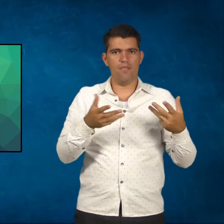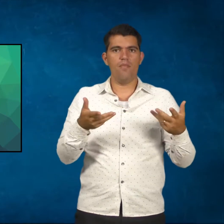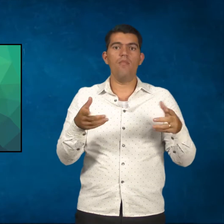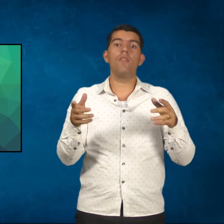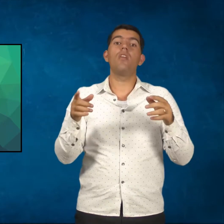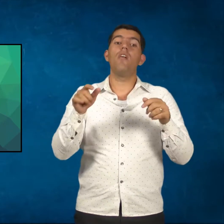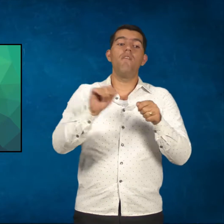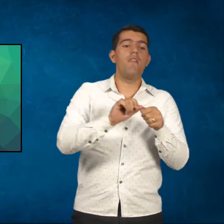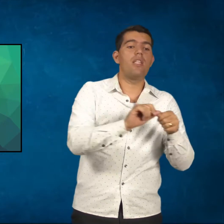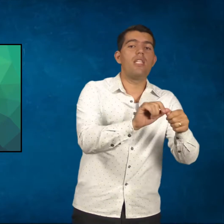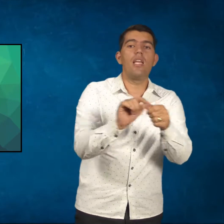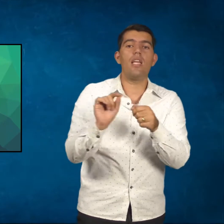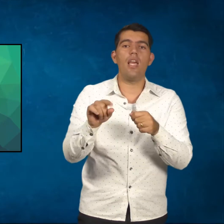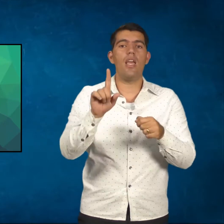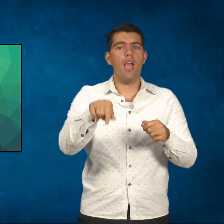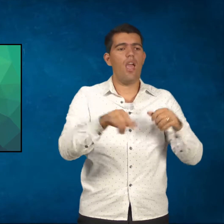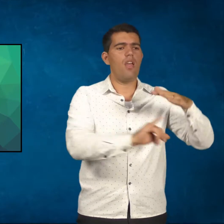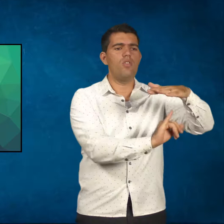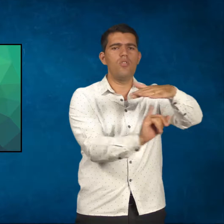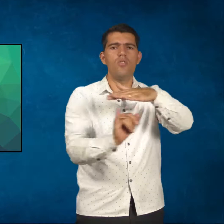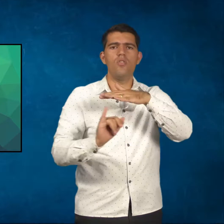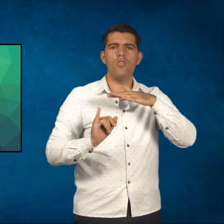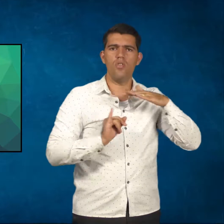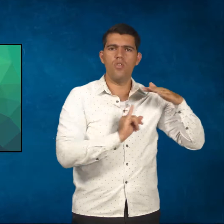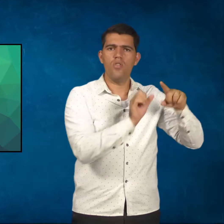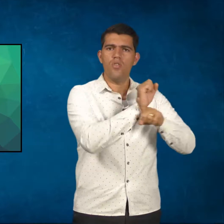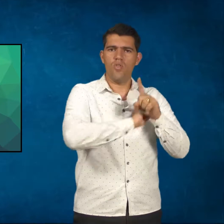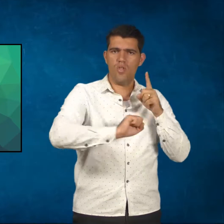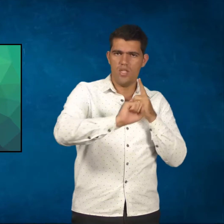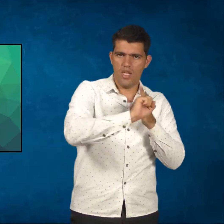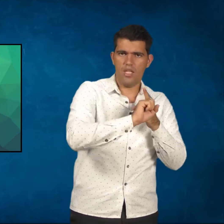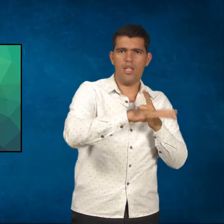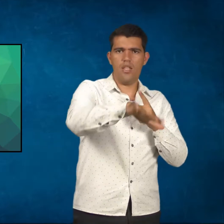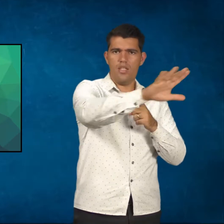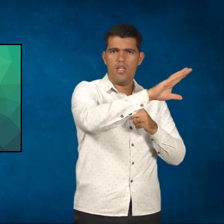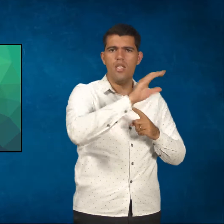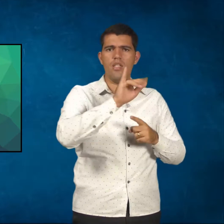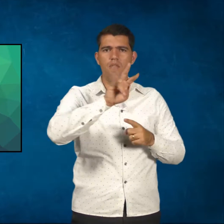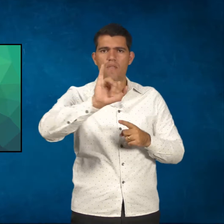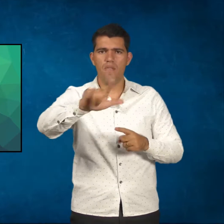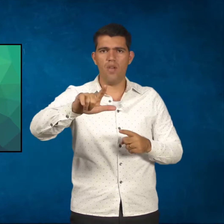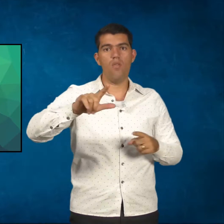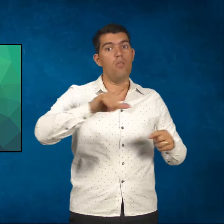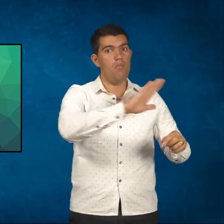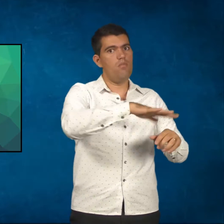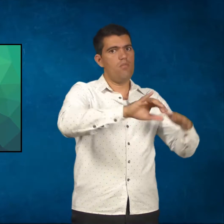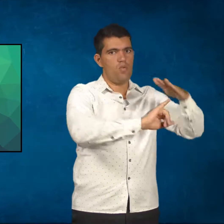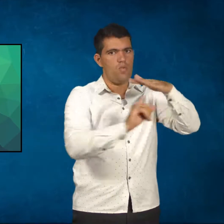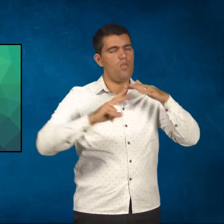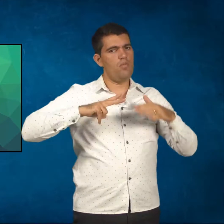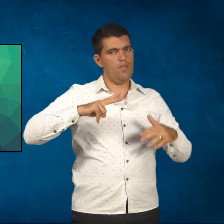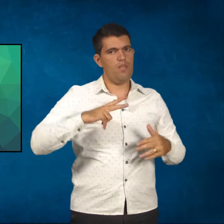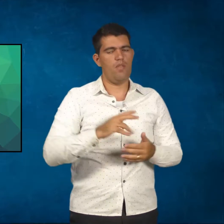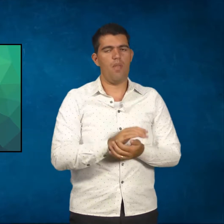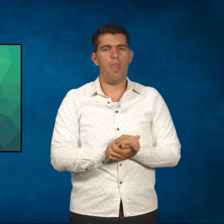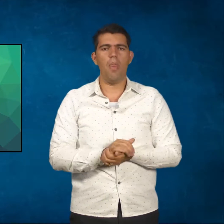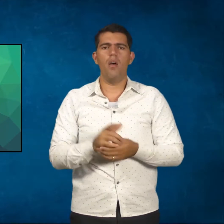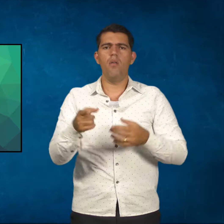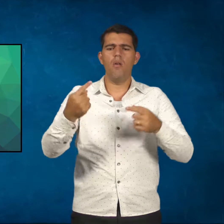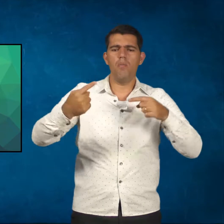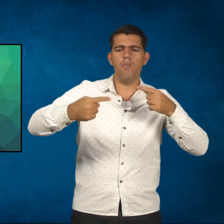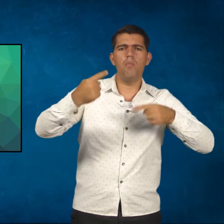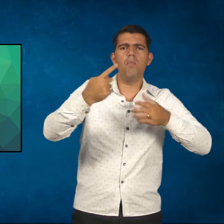em parceria com entidades da sociedade civil de direito privado. Os pressupostos dessa política